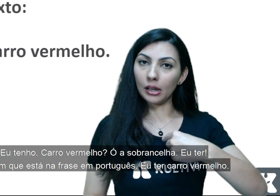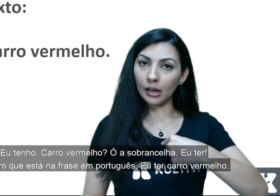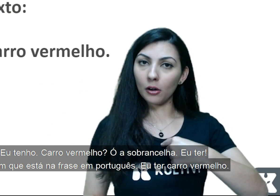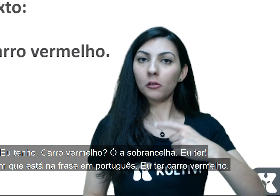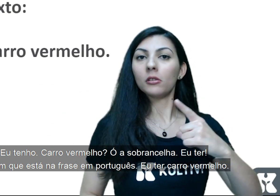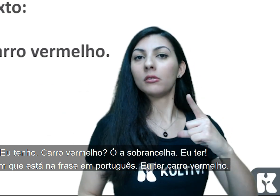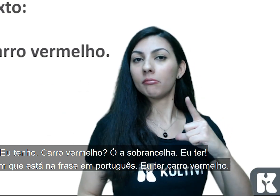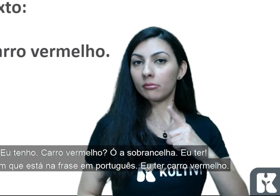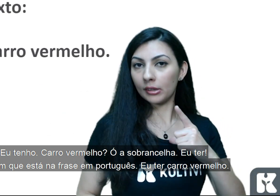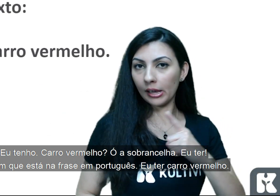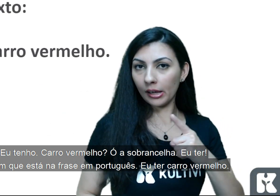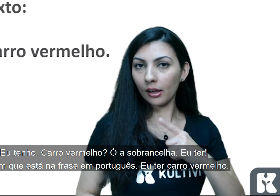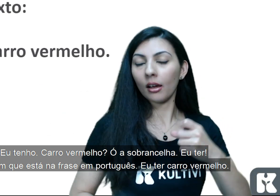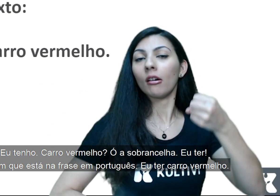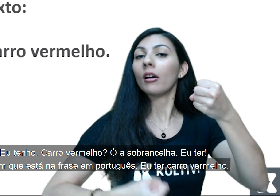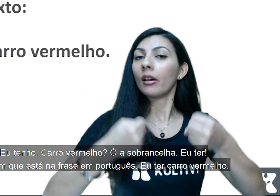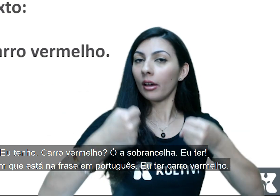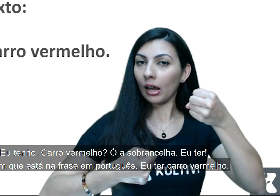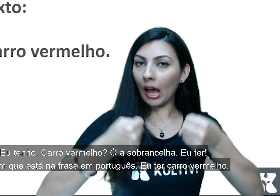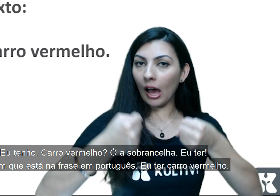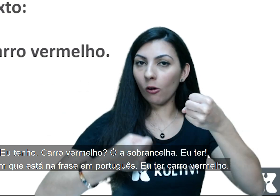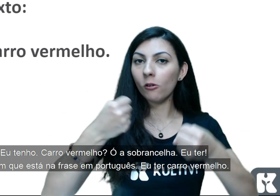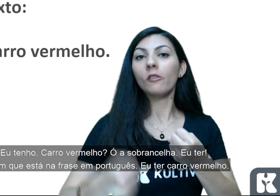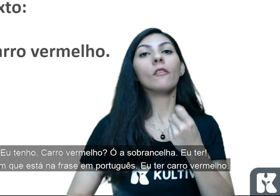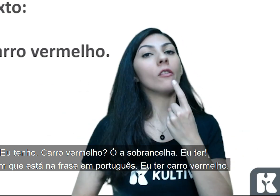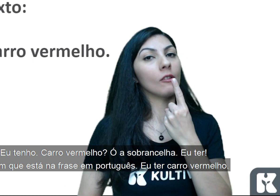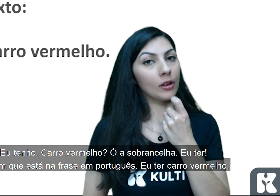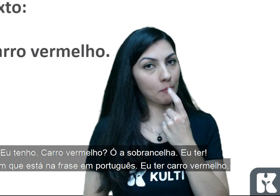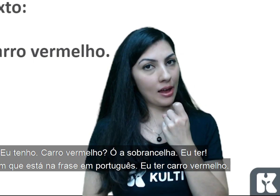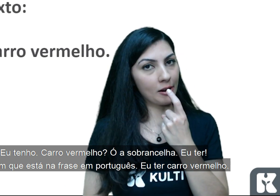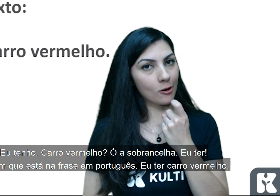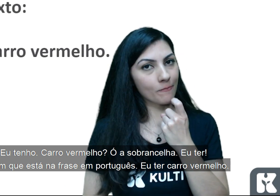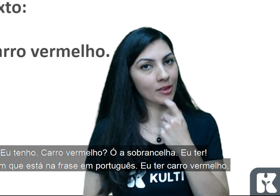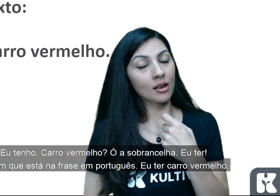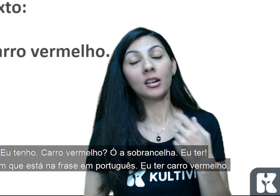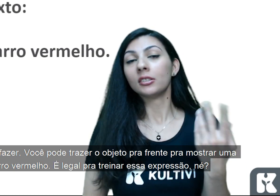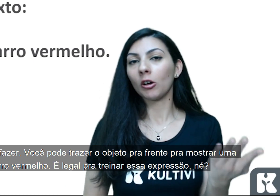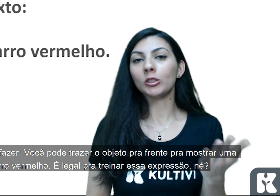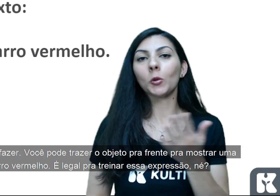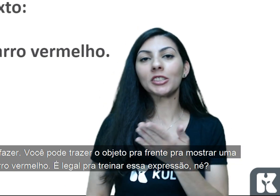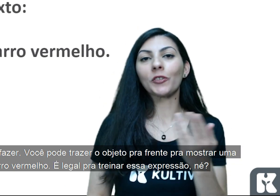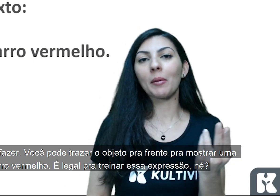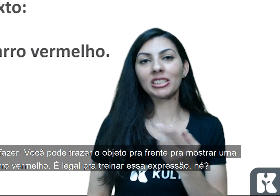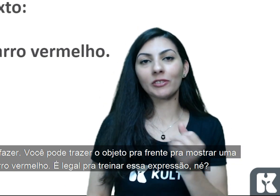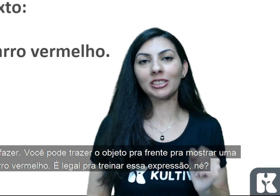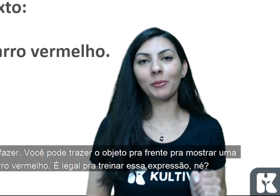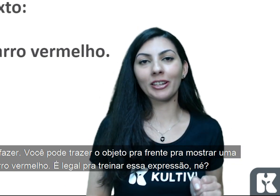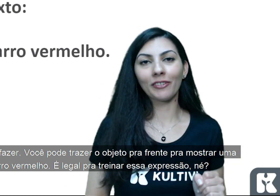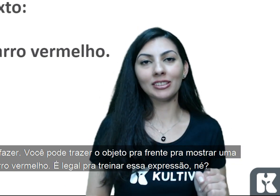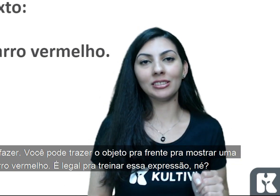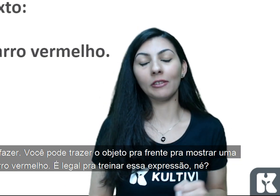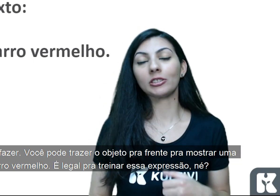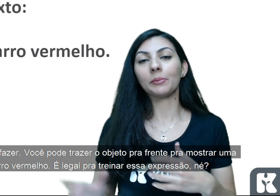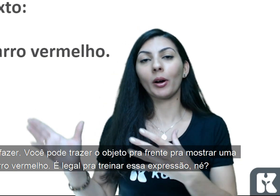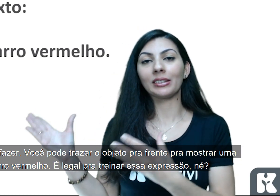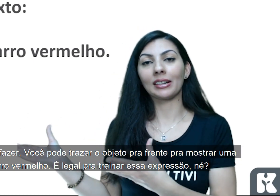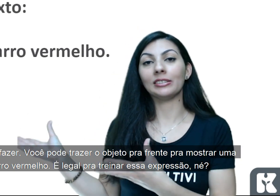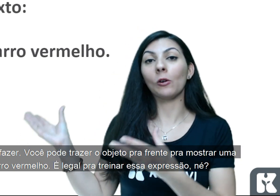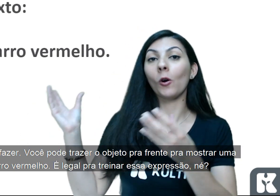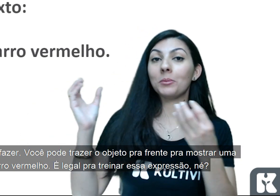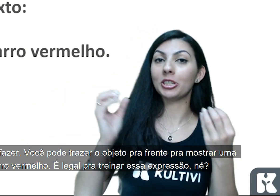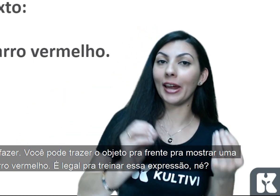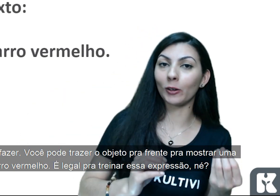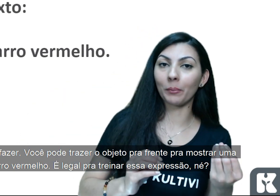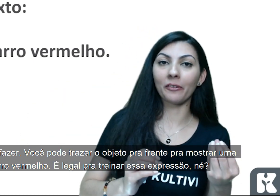Eu Ter Carro Vermelho São as duas formas Que você pode fazer Você pode